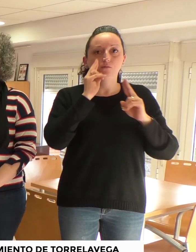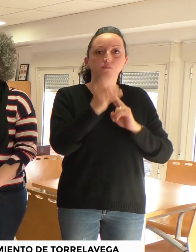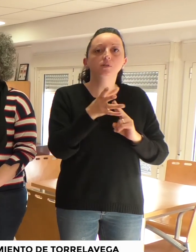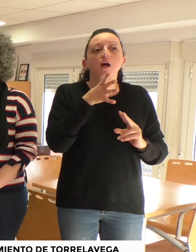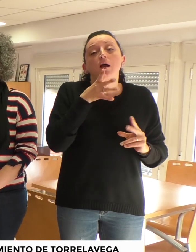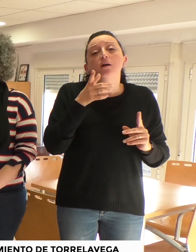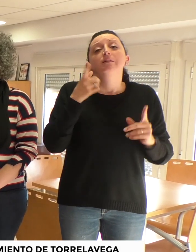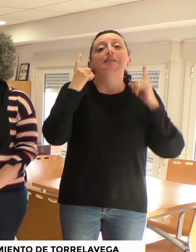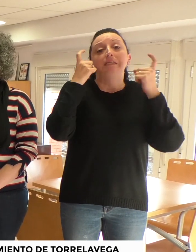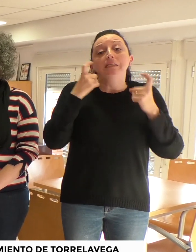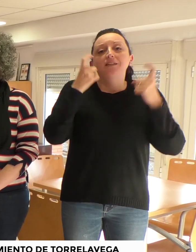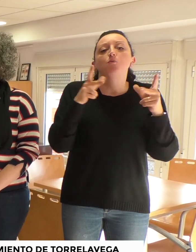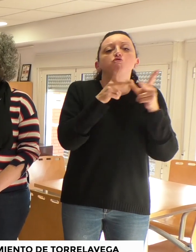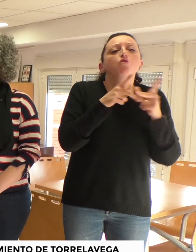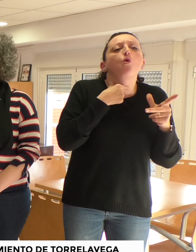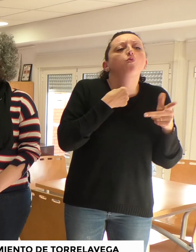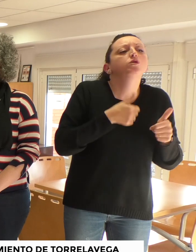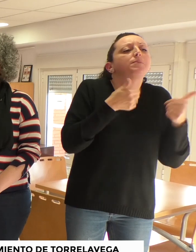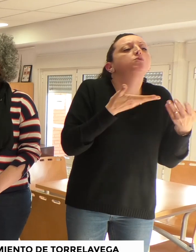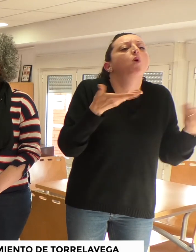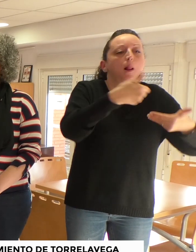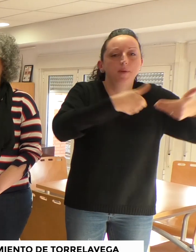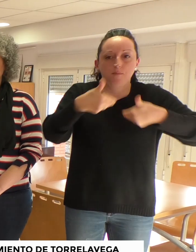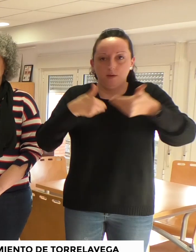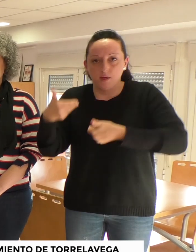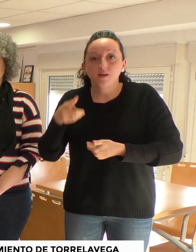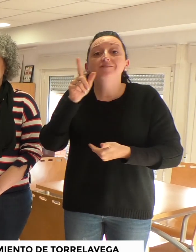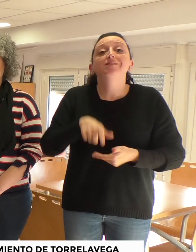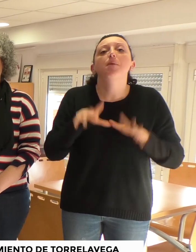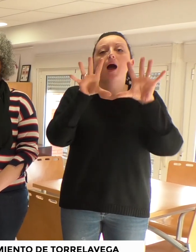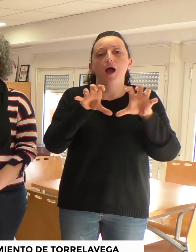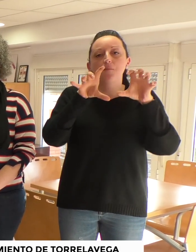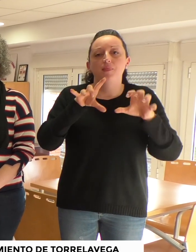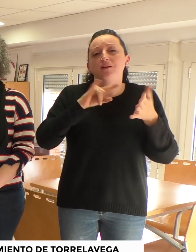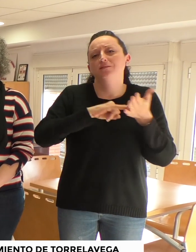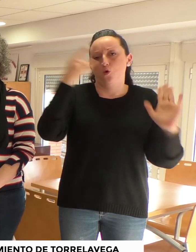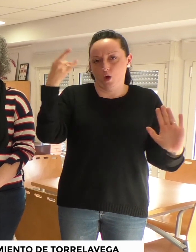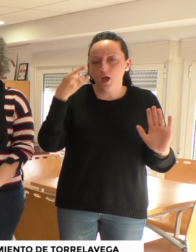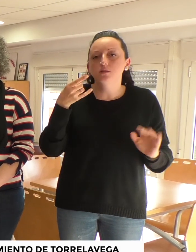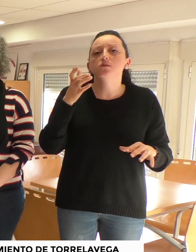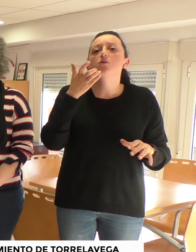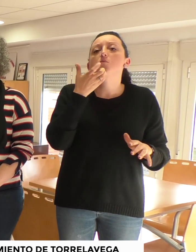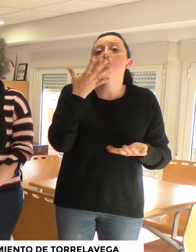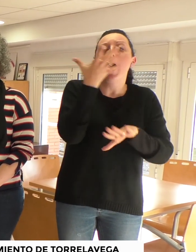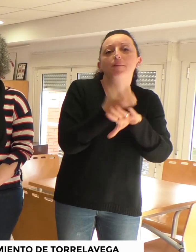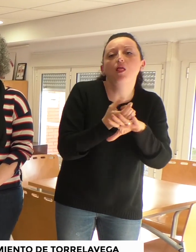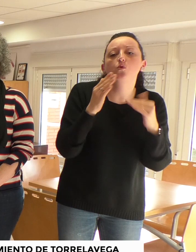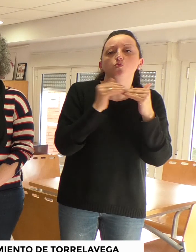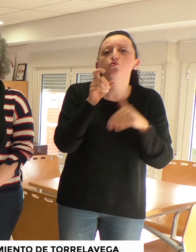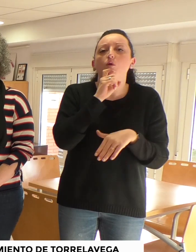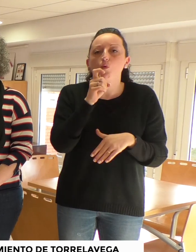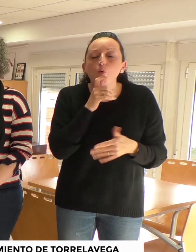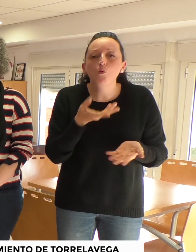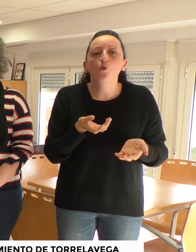que les gustan a los socios y sobre todo que aprendan nuevas tecnologías, el uso de las apps